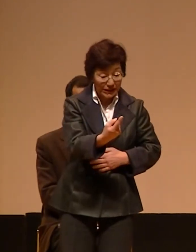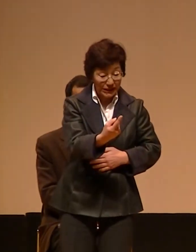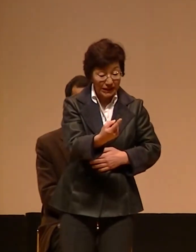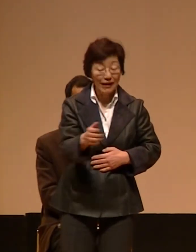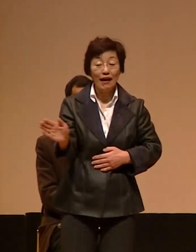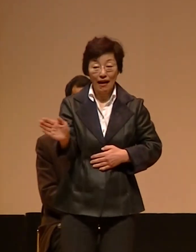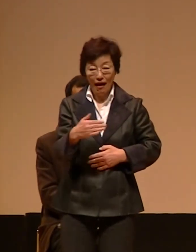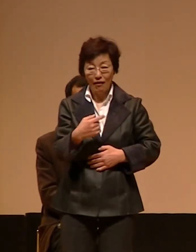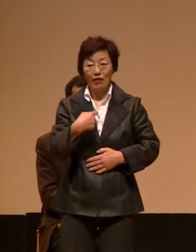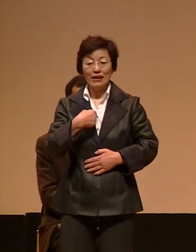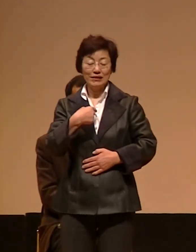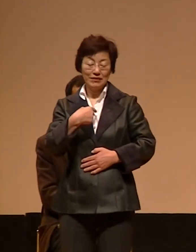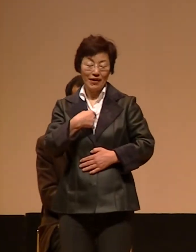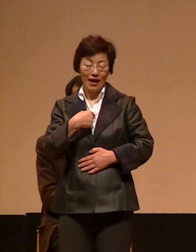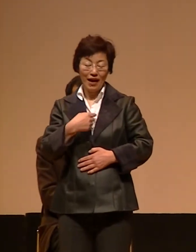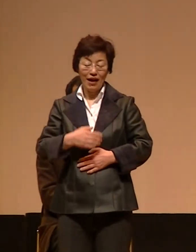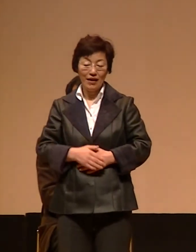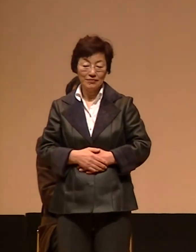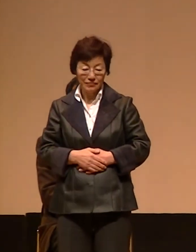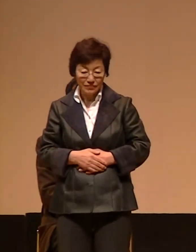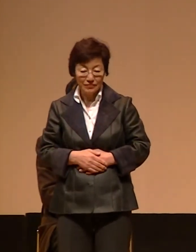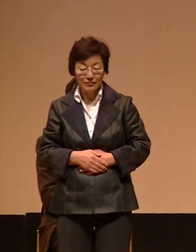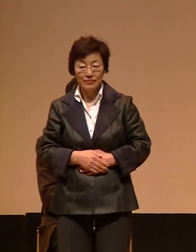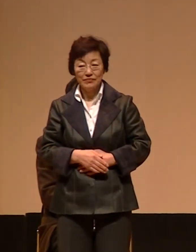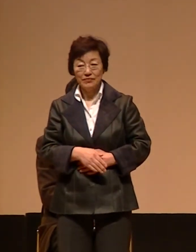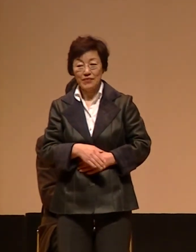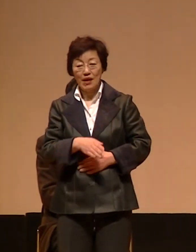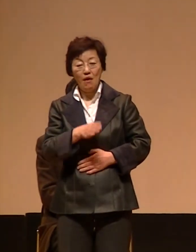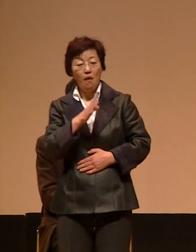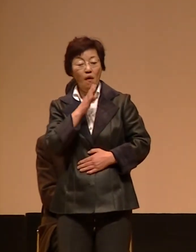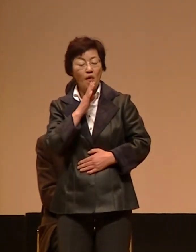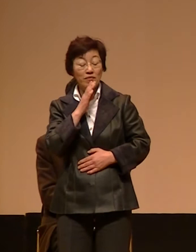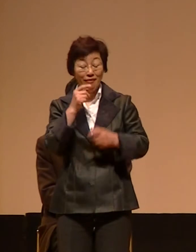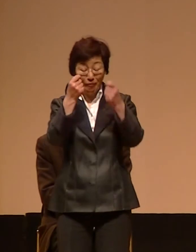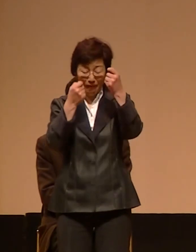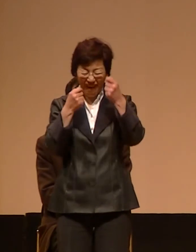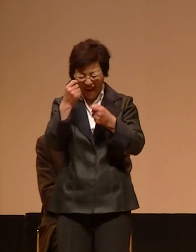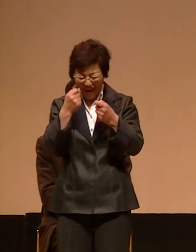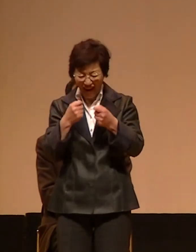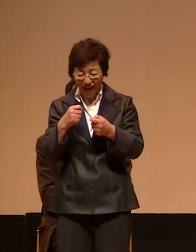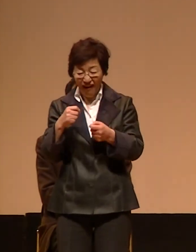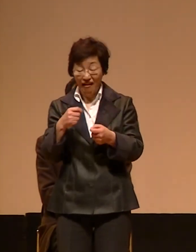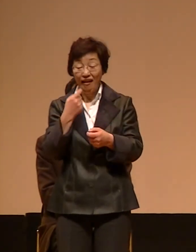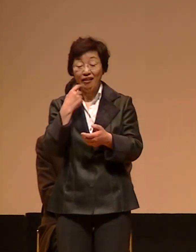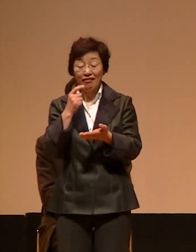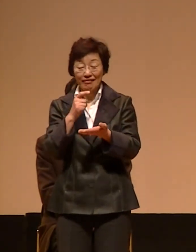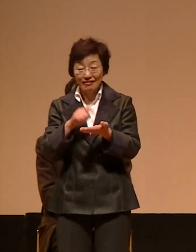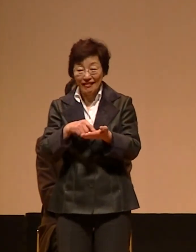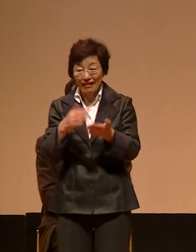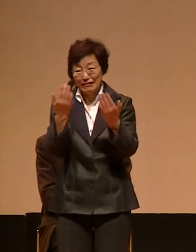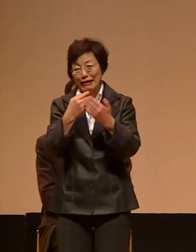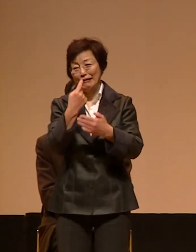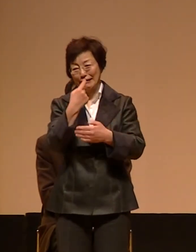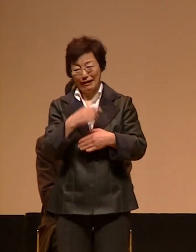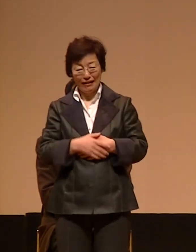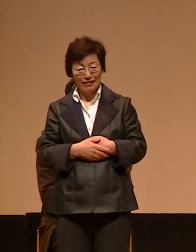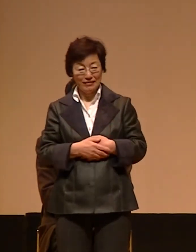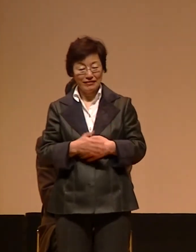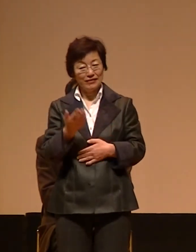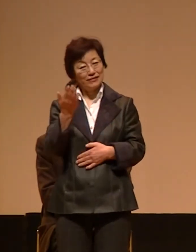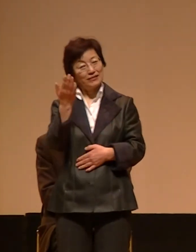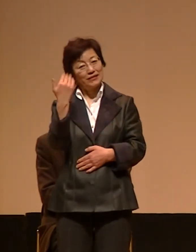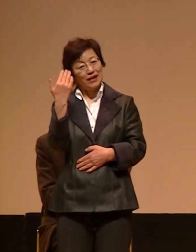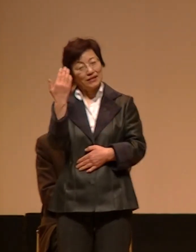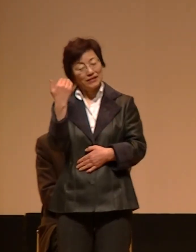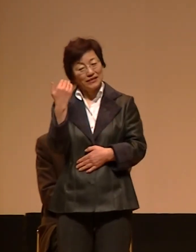、私は本当に涙もろくなりました。先ほど